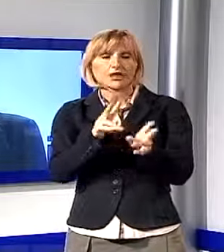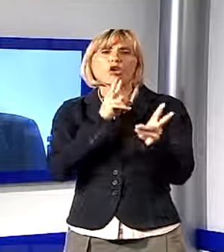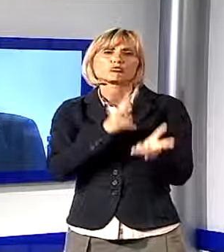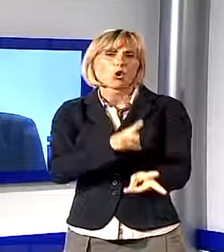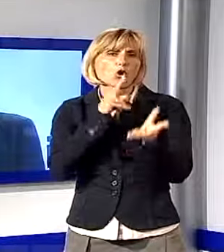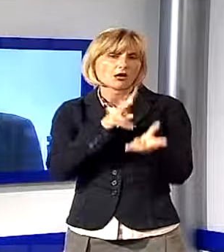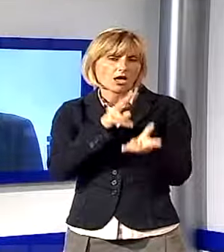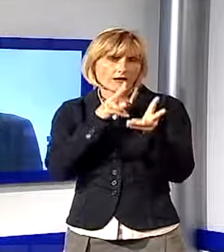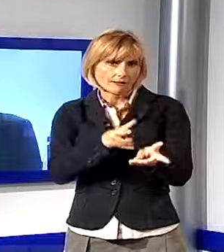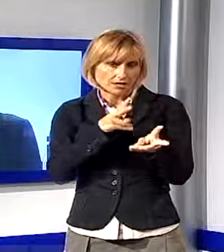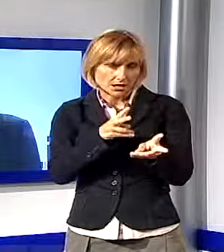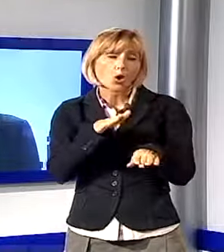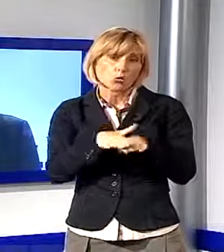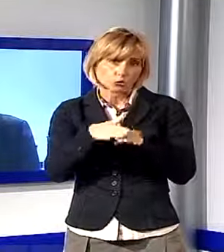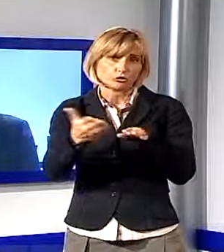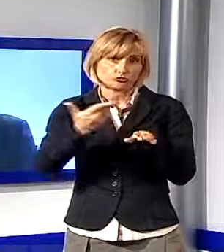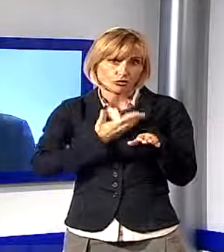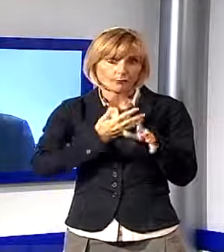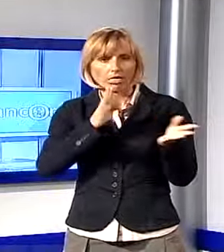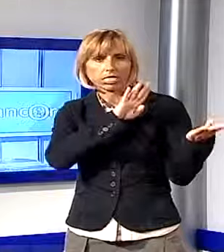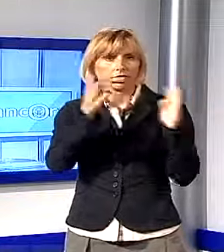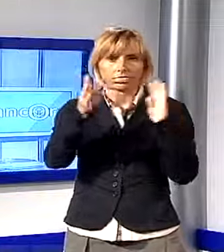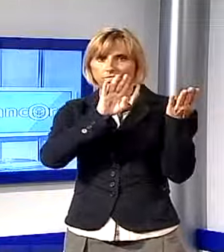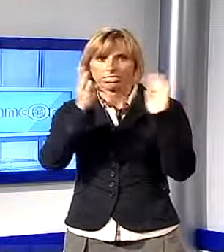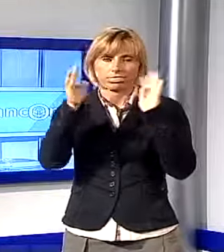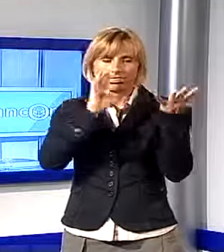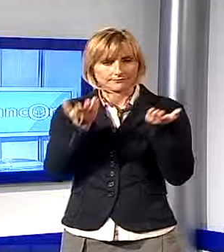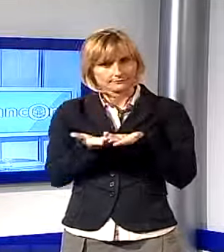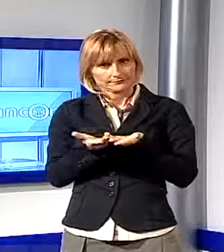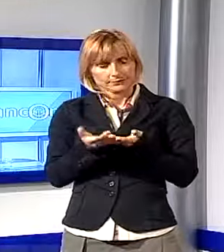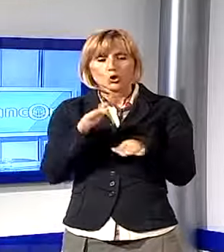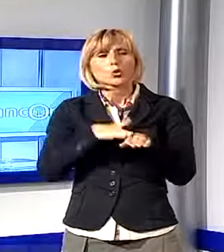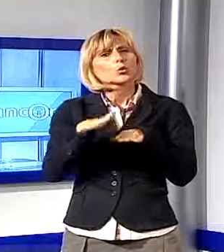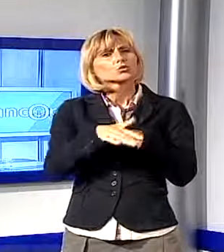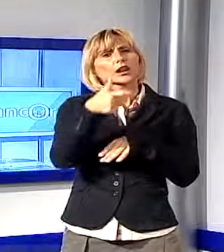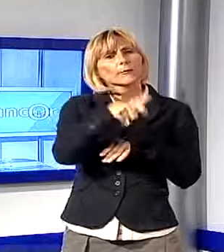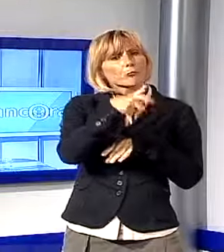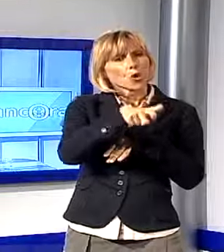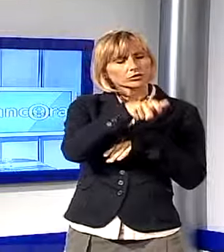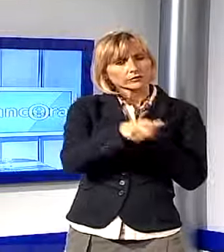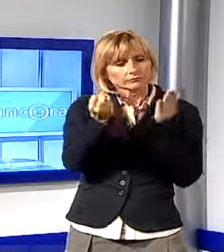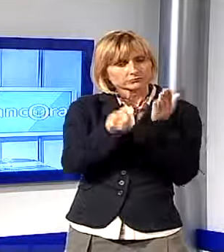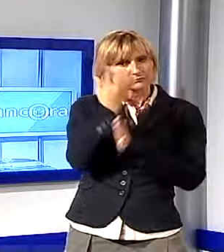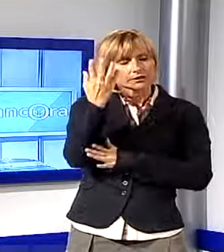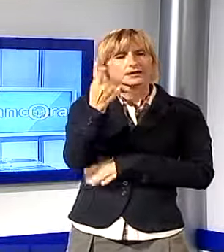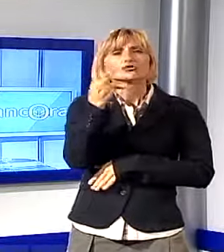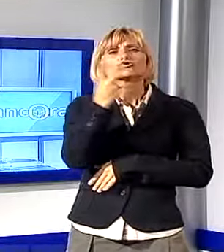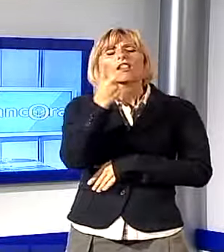sicuramente utile, ma certamente strabica. Utile perché svela relazioni suicide tra gli investimenti pubblici e